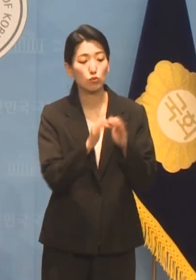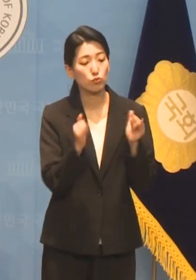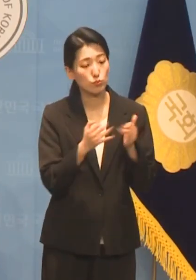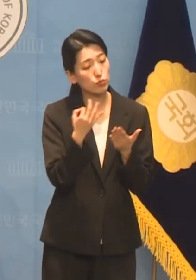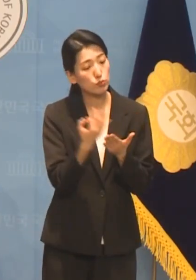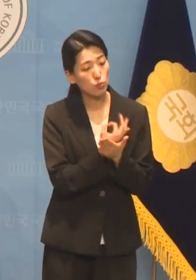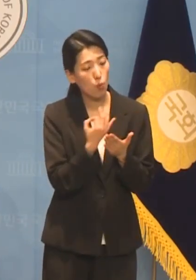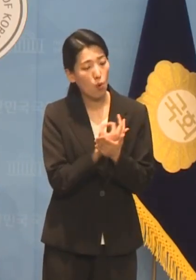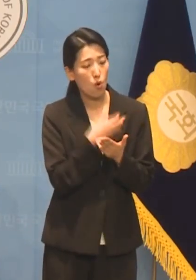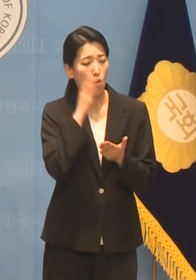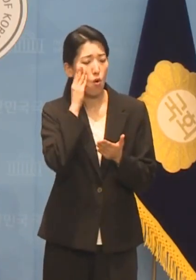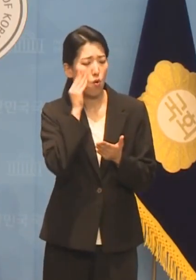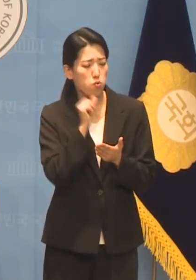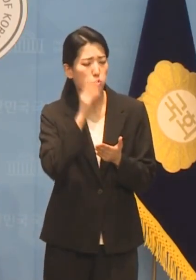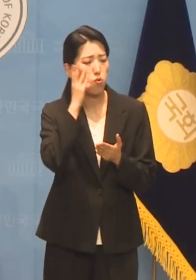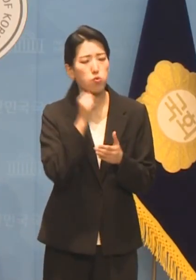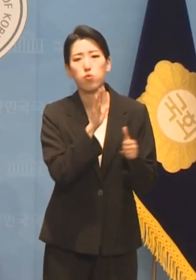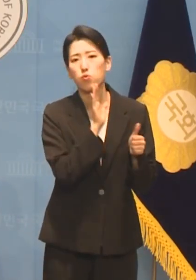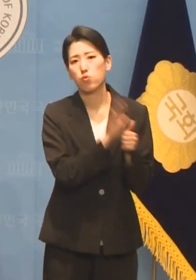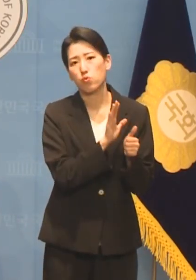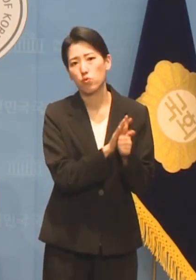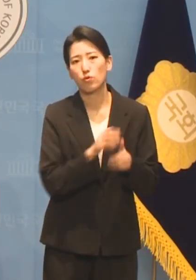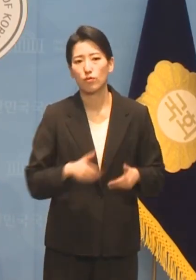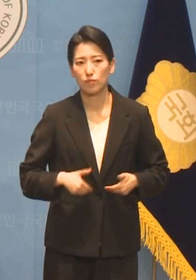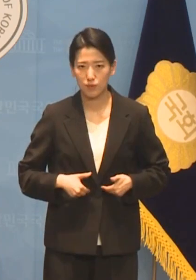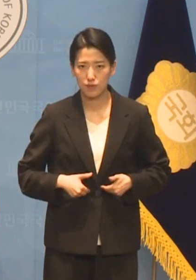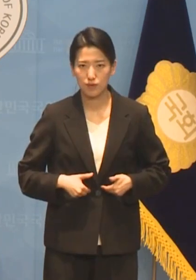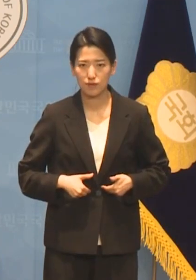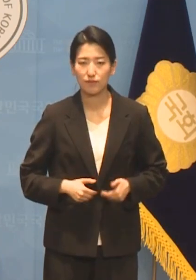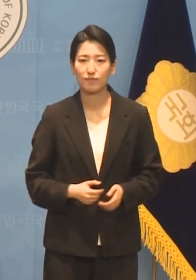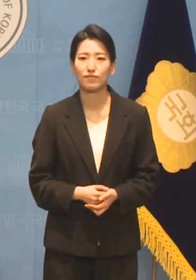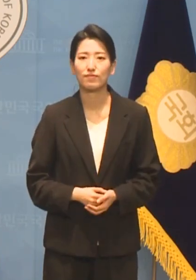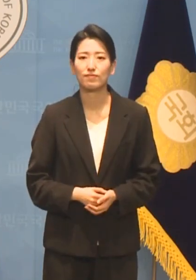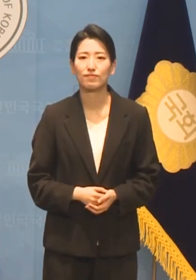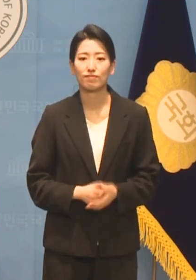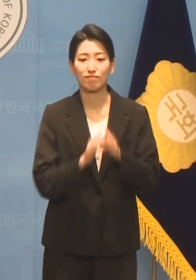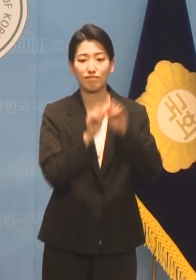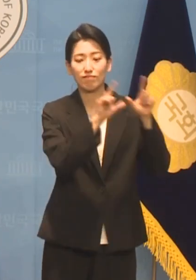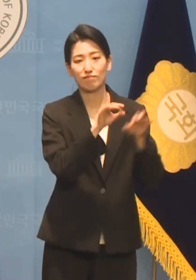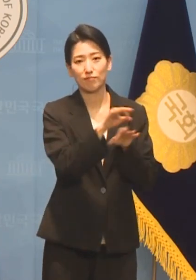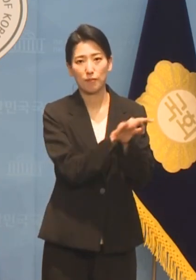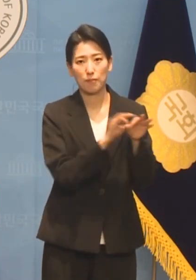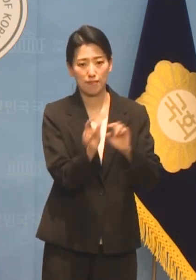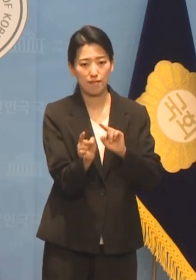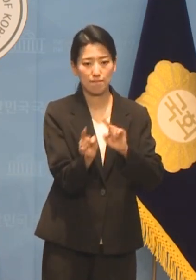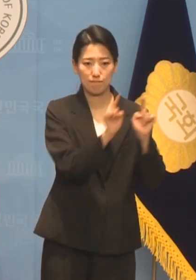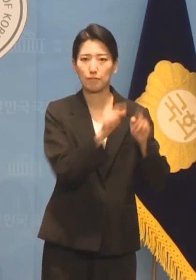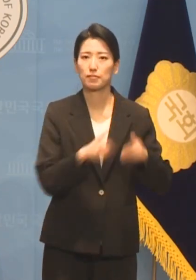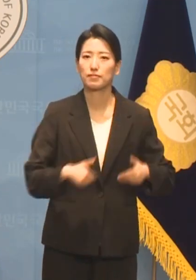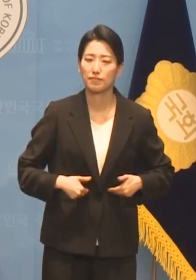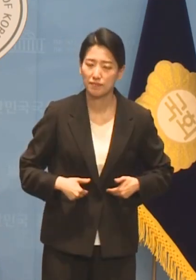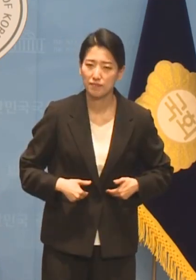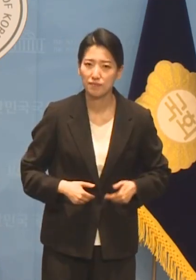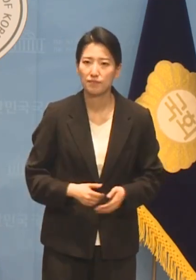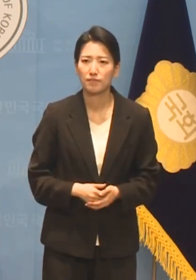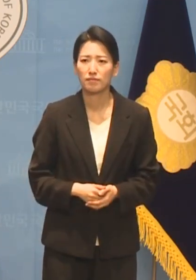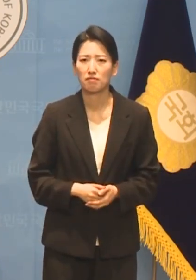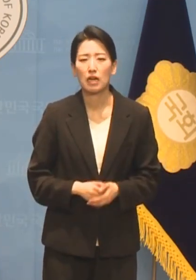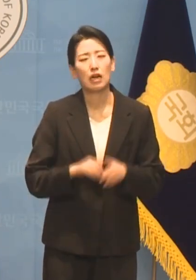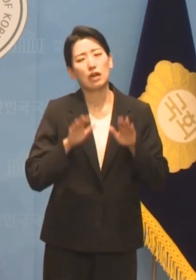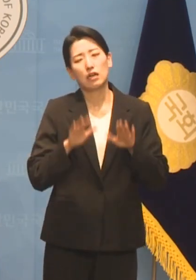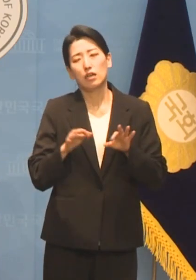지갑부터 든든하게 채우겠습니다. 활력 넘치는 민생 경제를 만들겠습니다. 지금